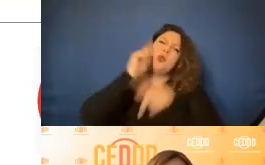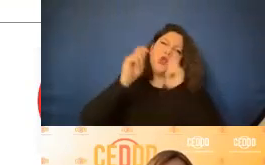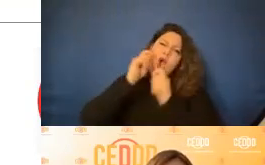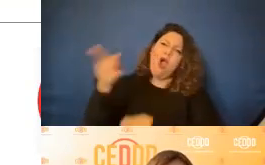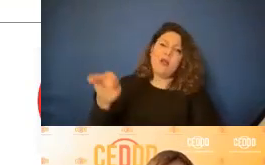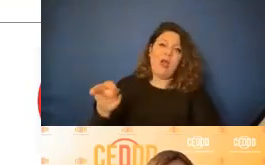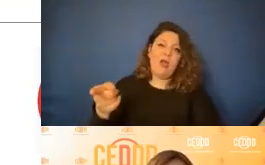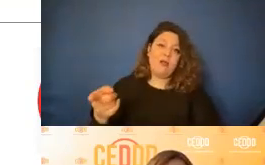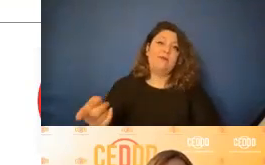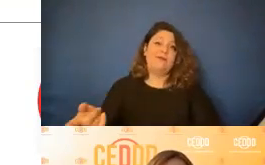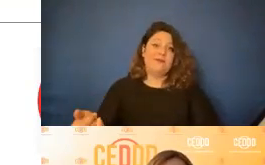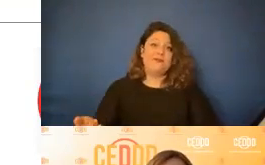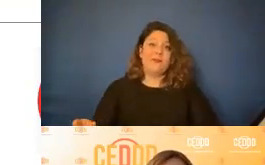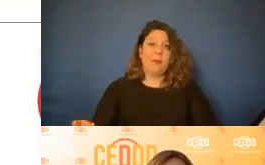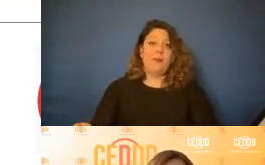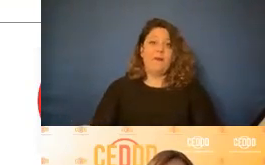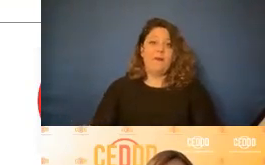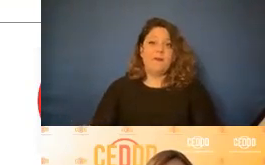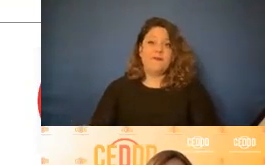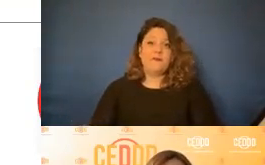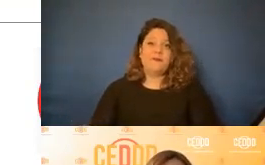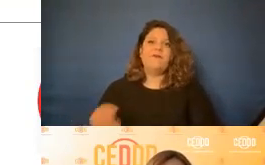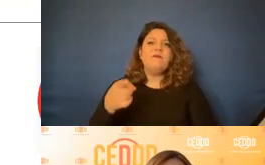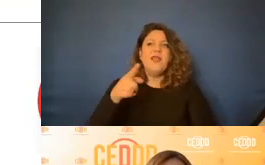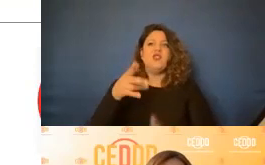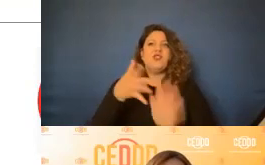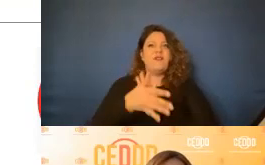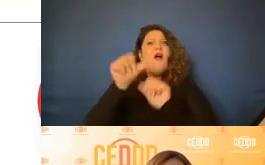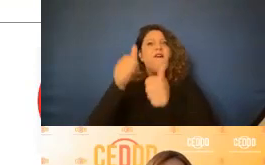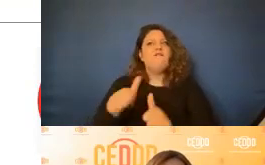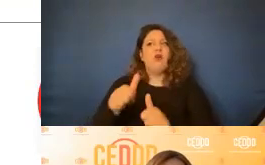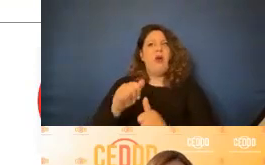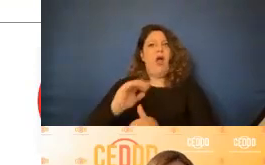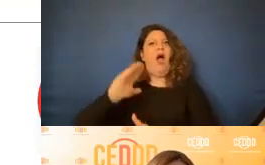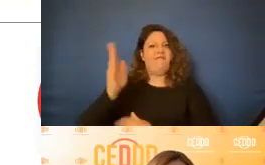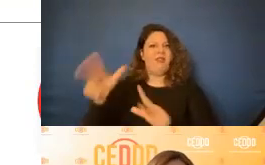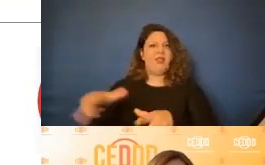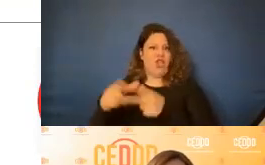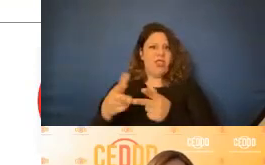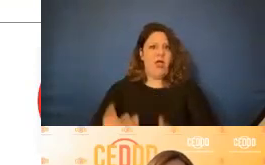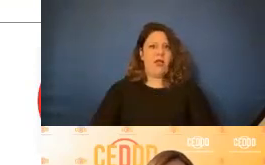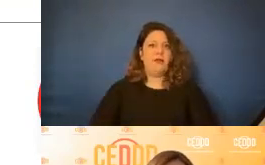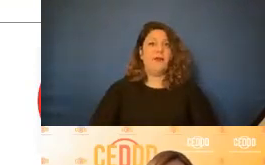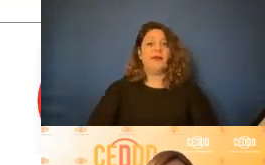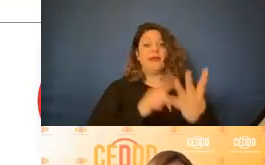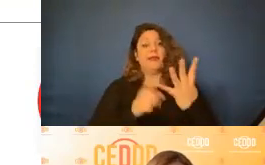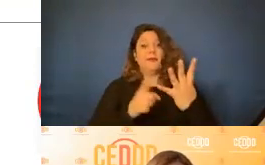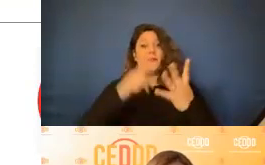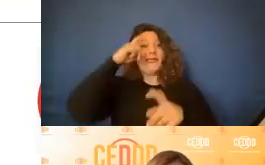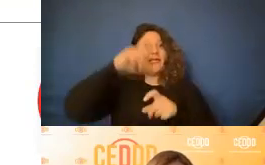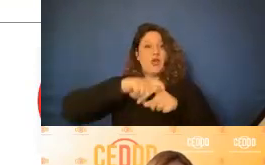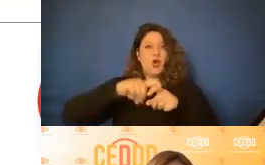no deja, en el fondo no deja de ser una forma de agresión social. Y la psicológica, generar